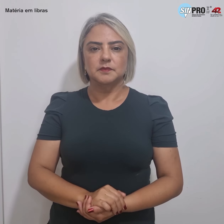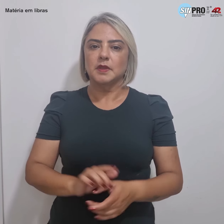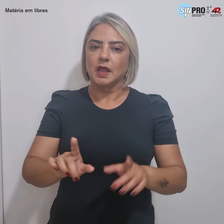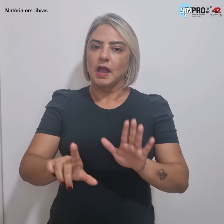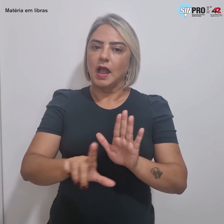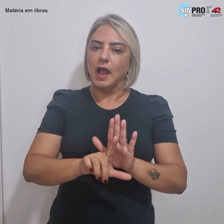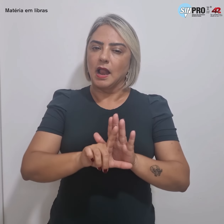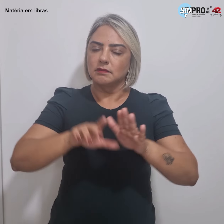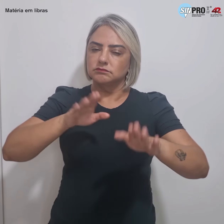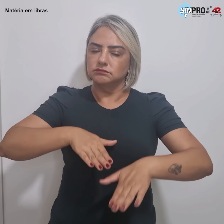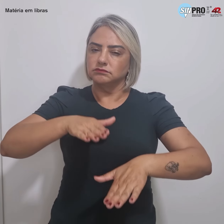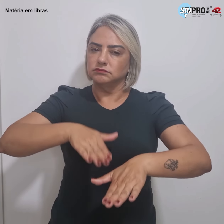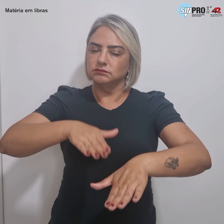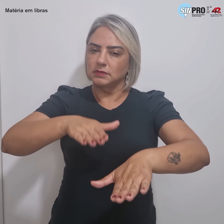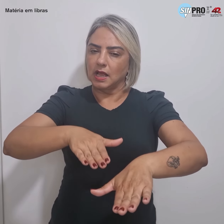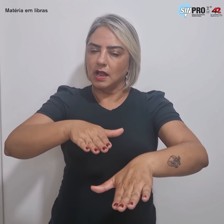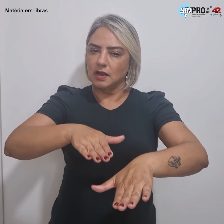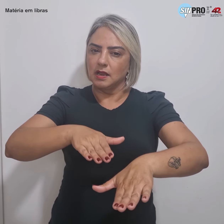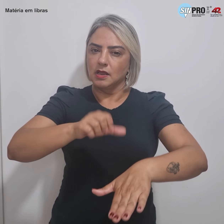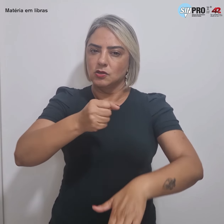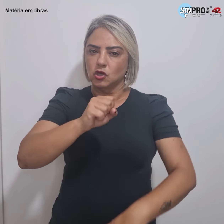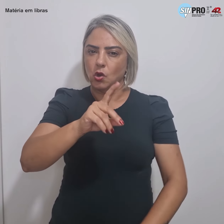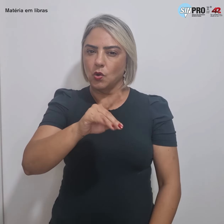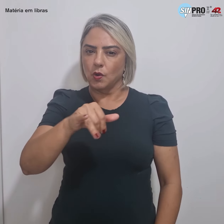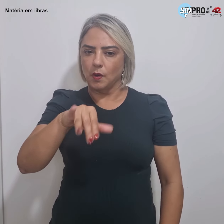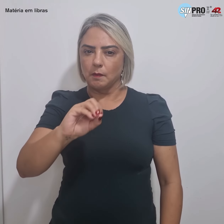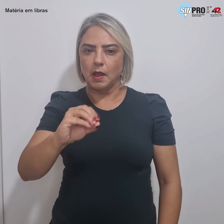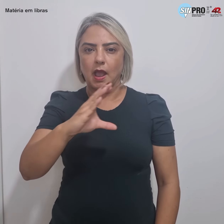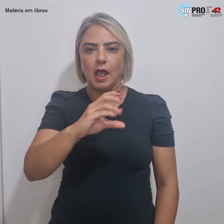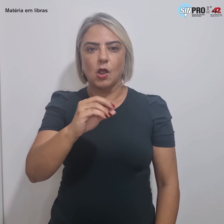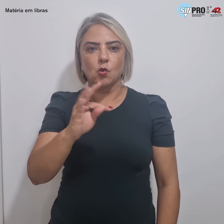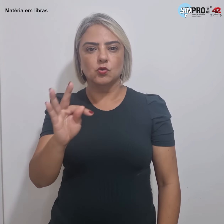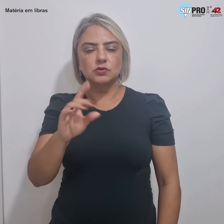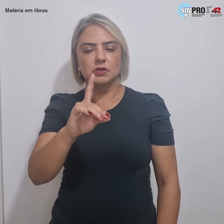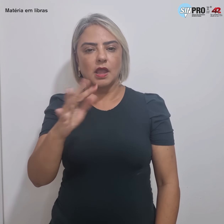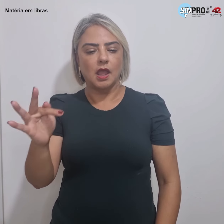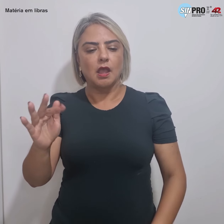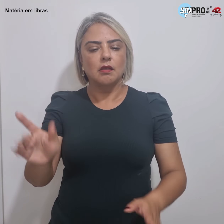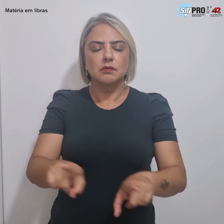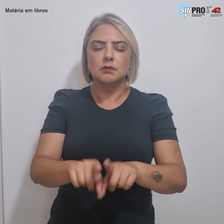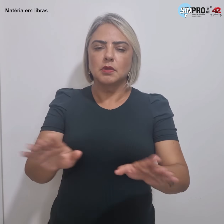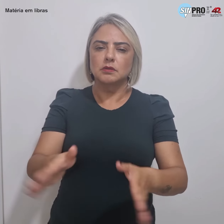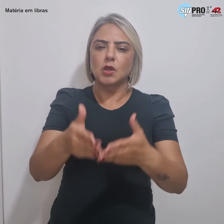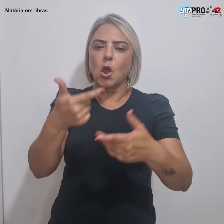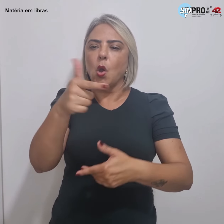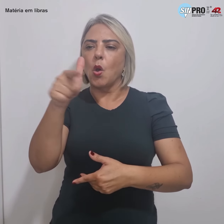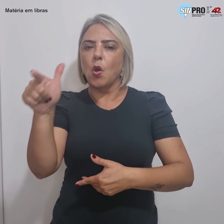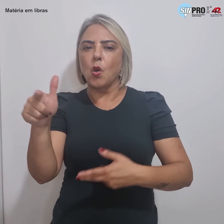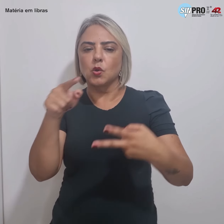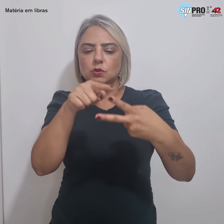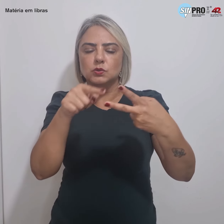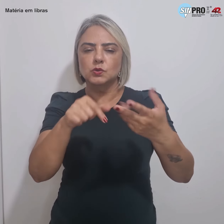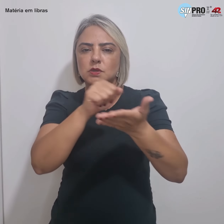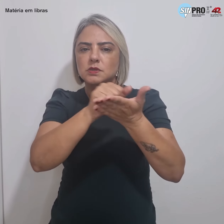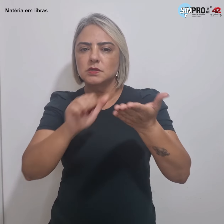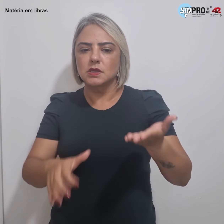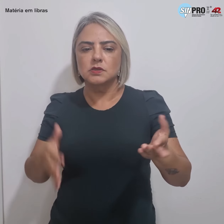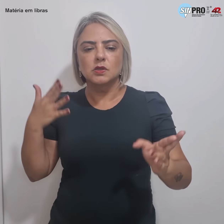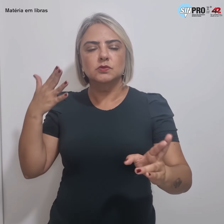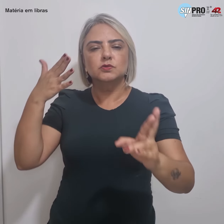marcha do dia 8 de março, a CUT-DF também promoverá outras duas ações direcionadas às